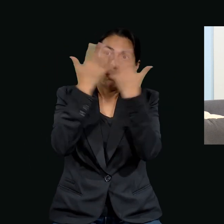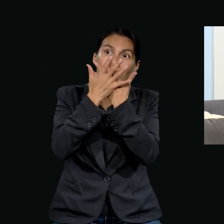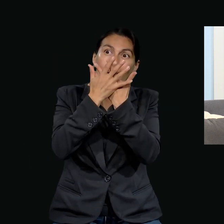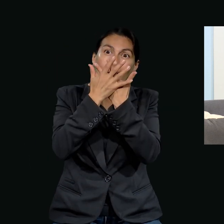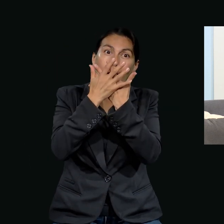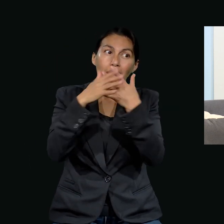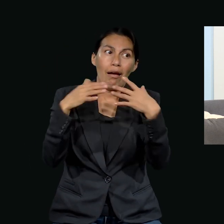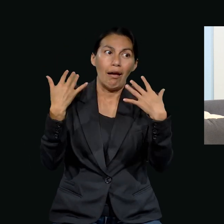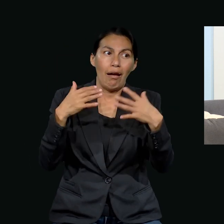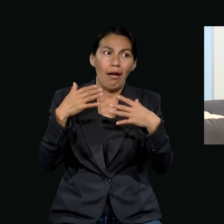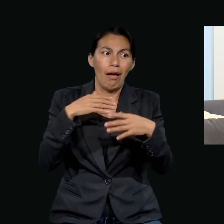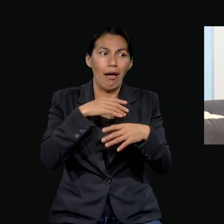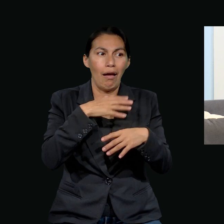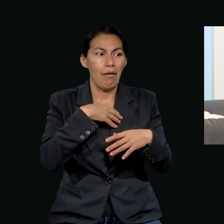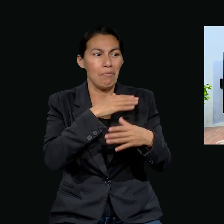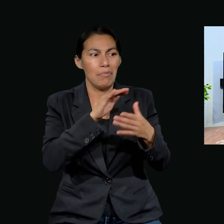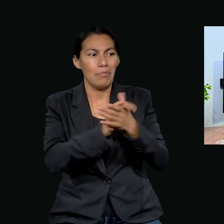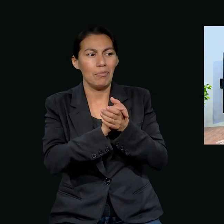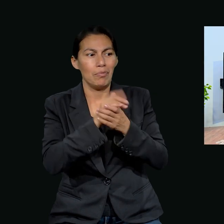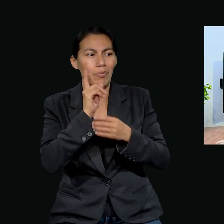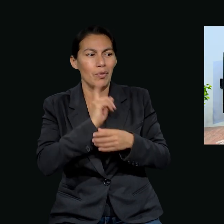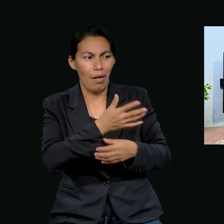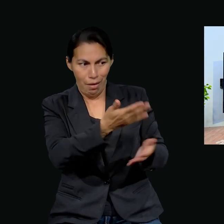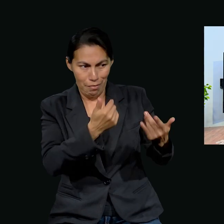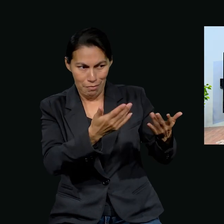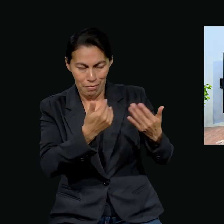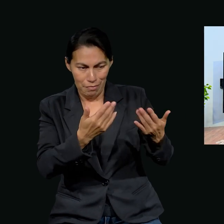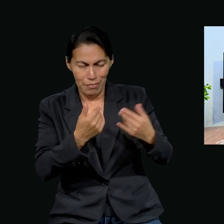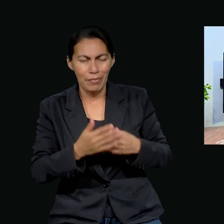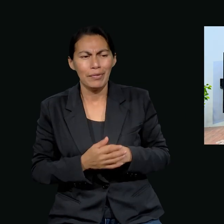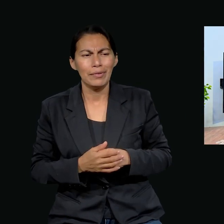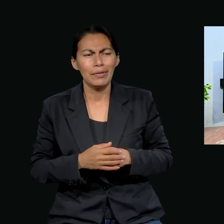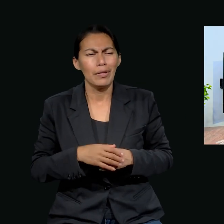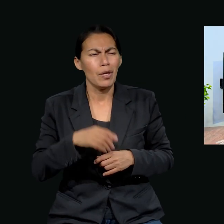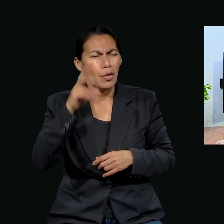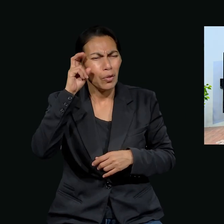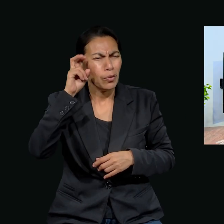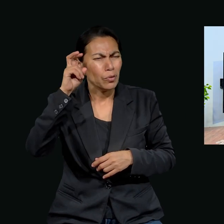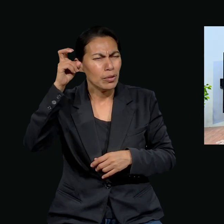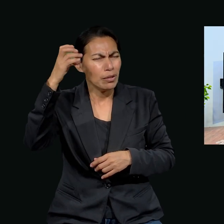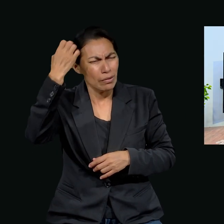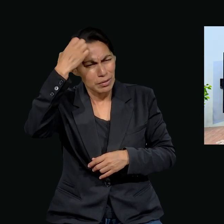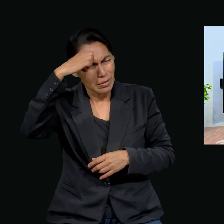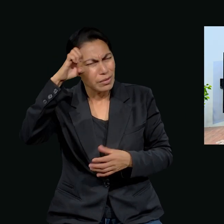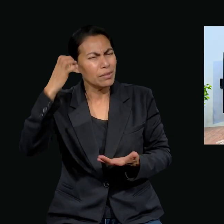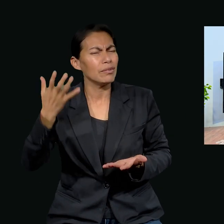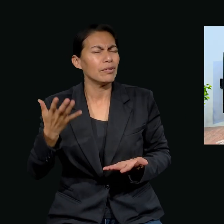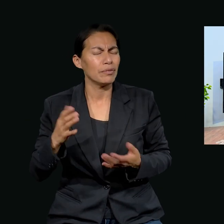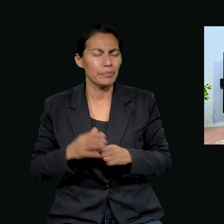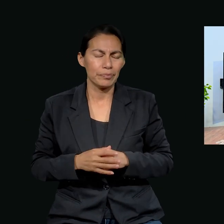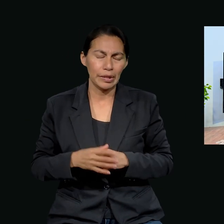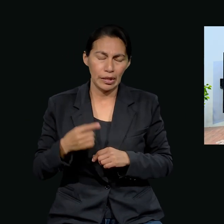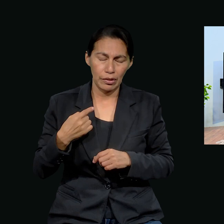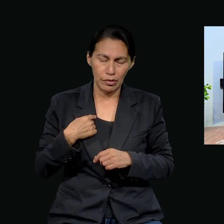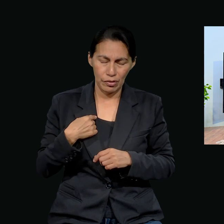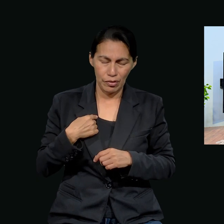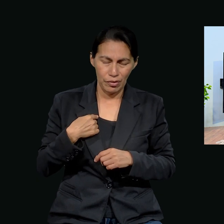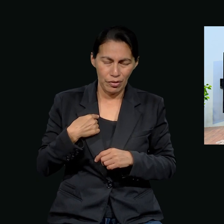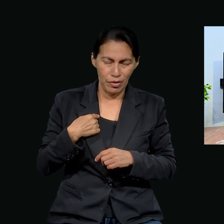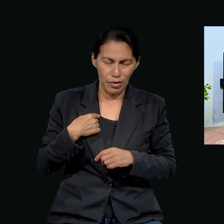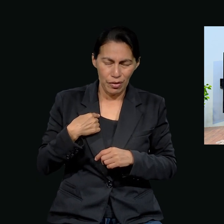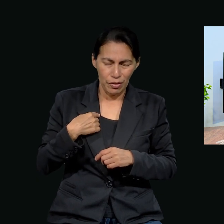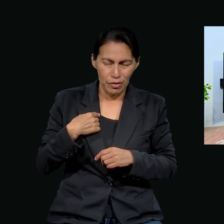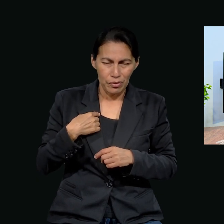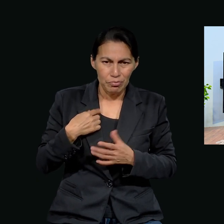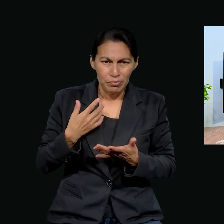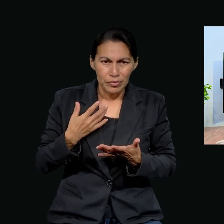a ella. Dije, reina, mira, qué sueño tan extraño tengo. Bueno, en el sueño yo me veía